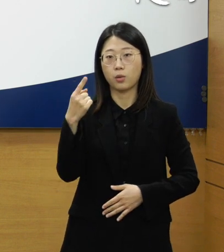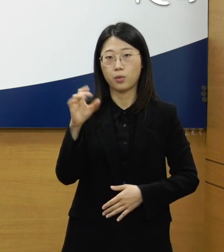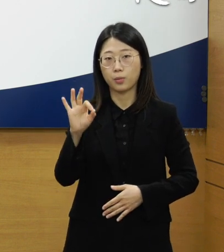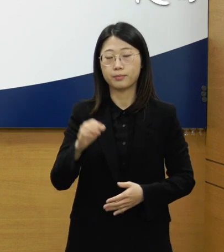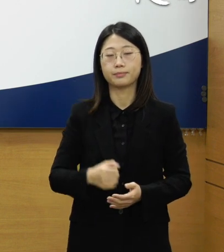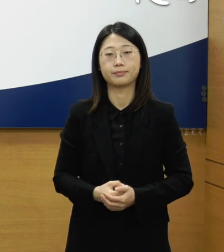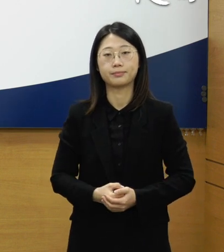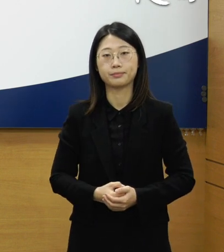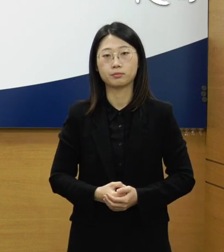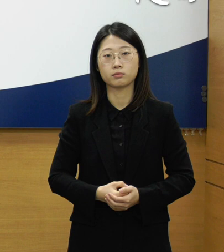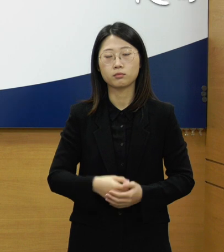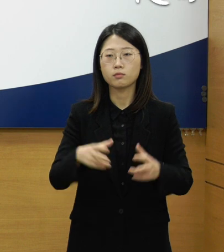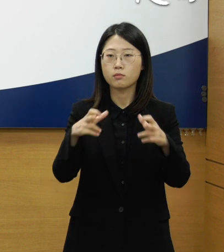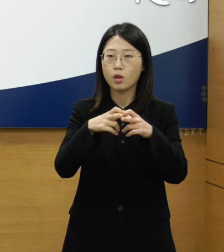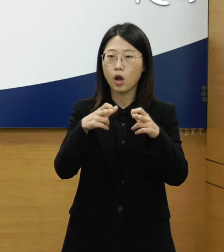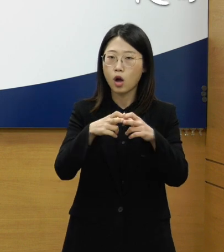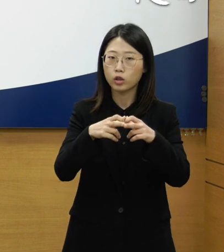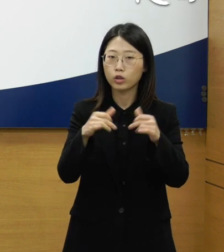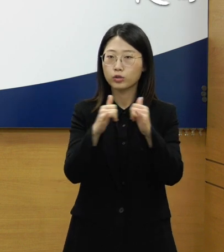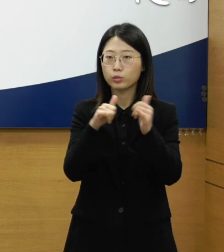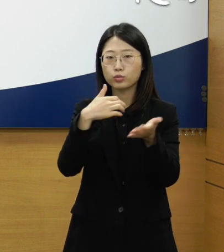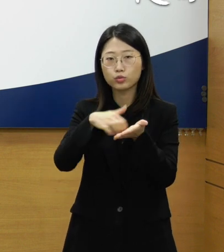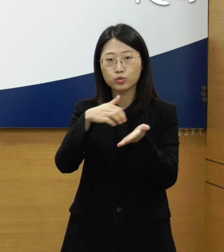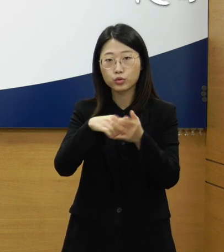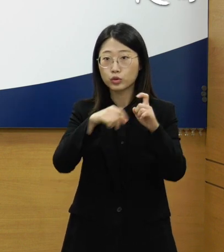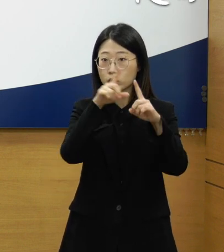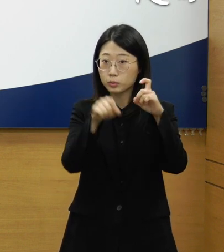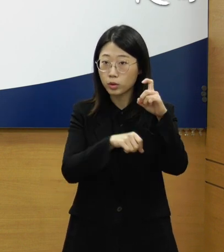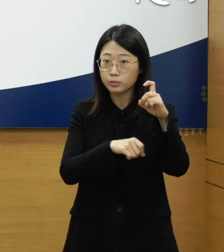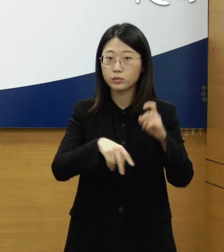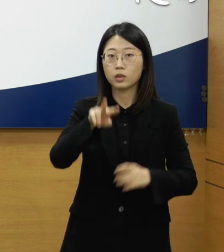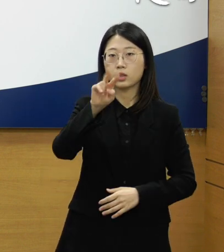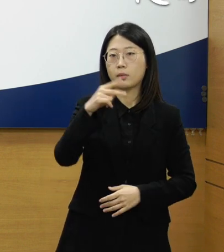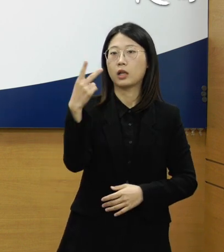시흥시의 장애 인구는 11월 현재